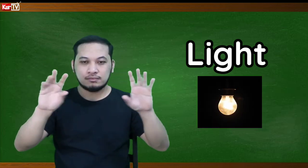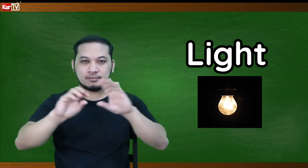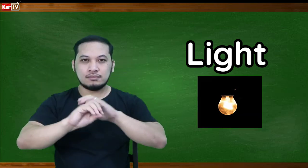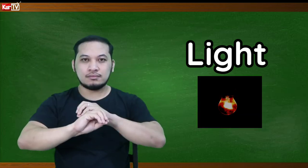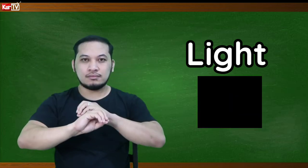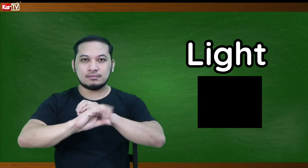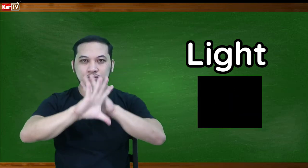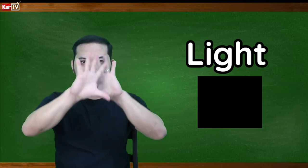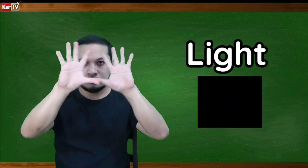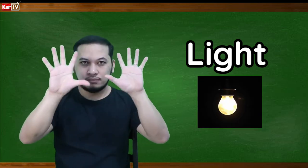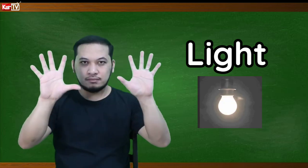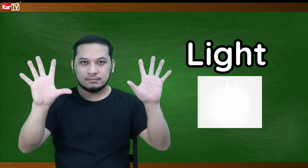Distance.